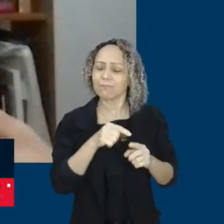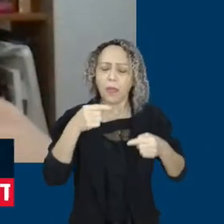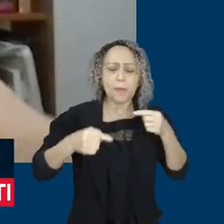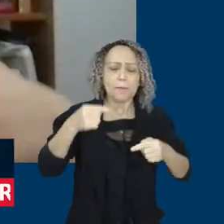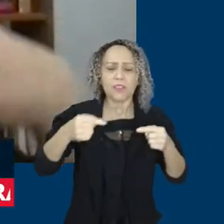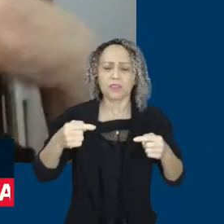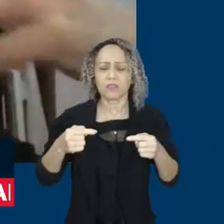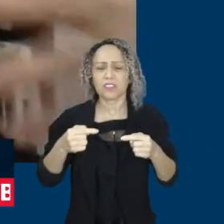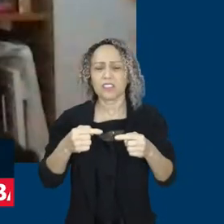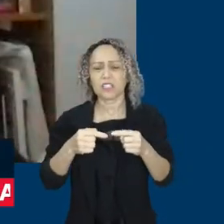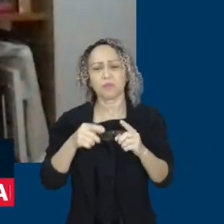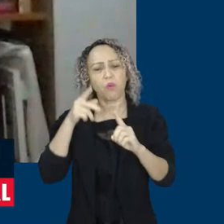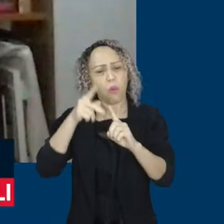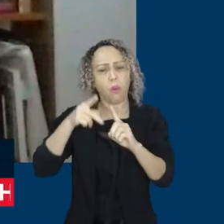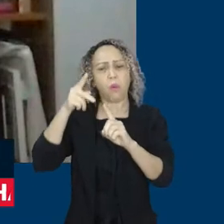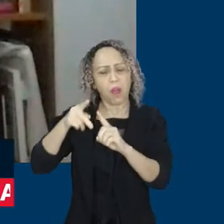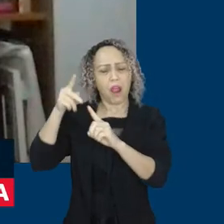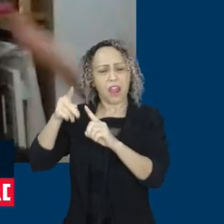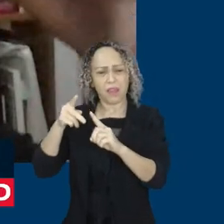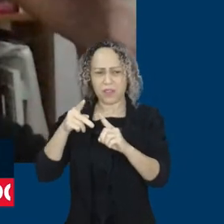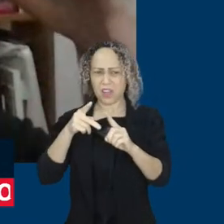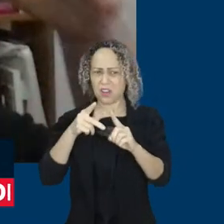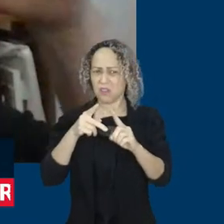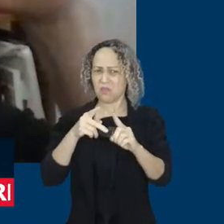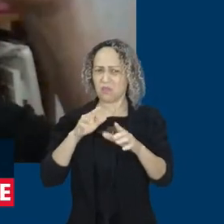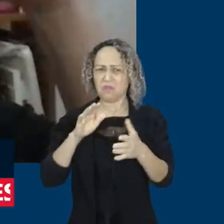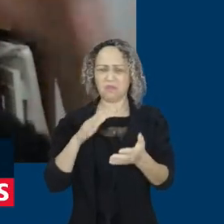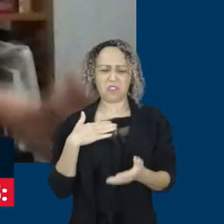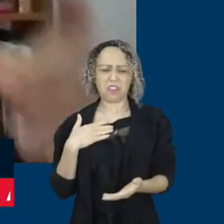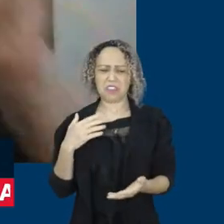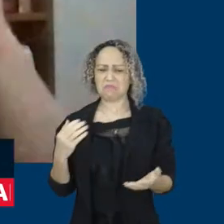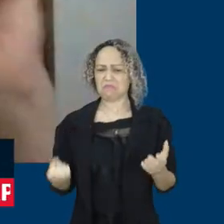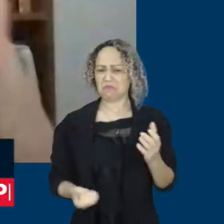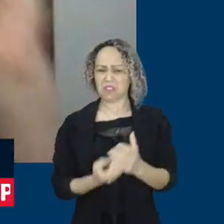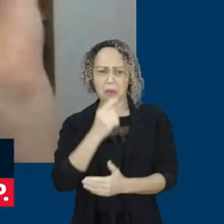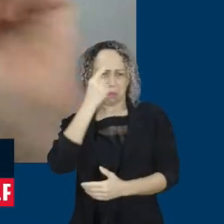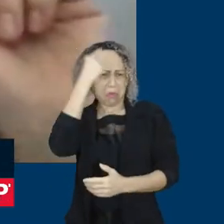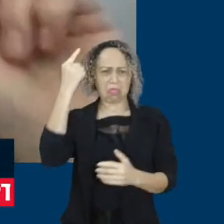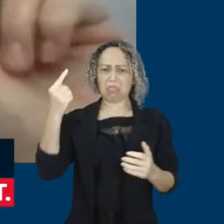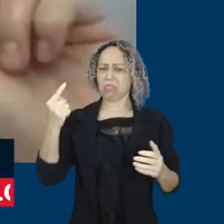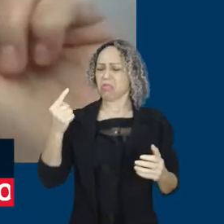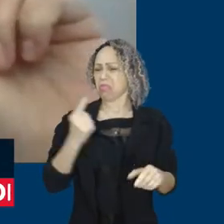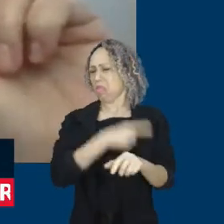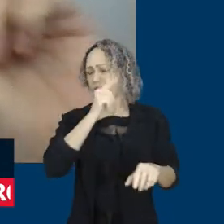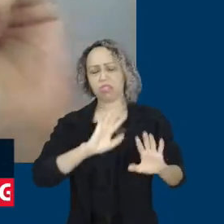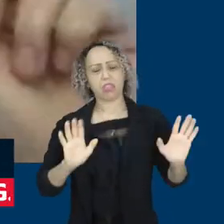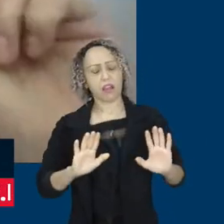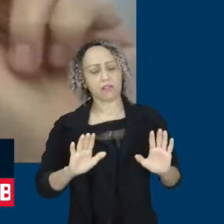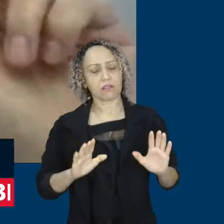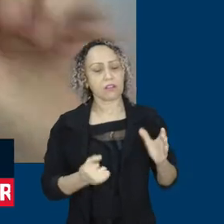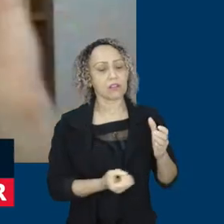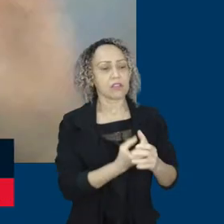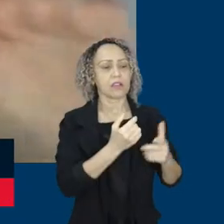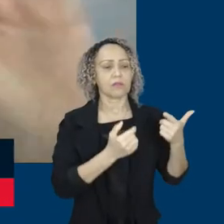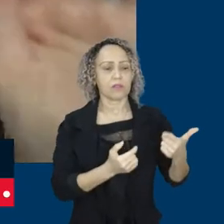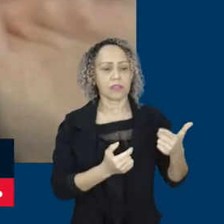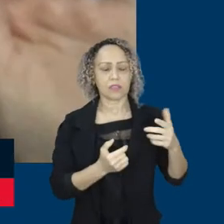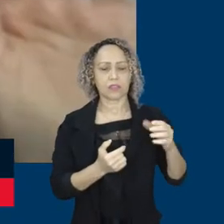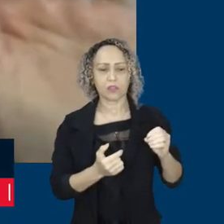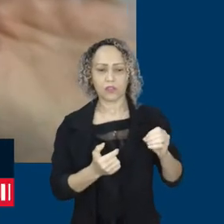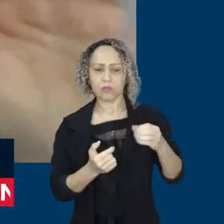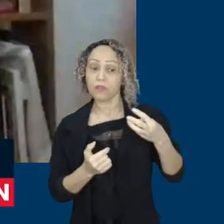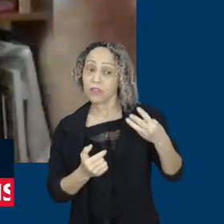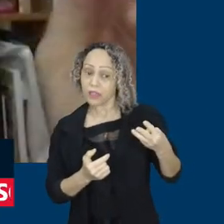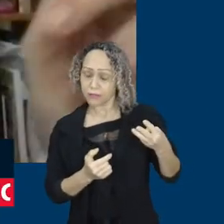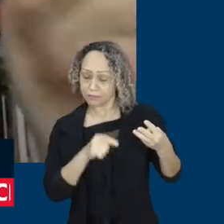Discutimos com o parlamento, não foi nada atropelado, criamos em 2003. Né? Então, primeira